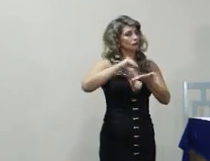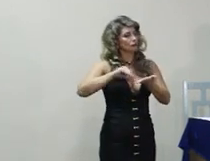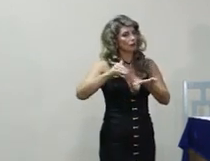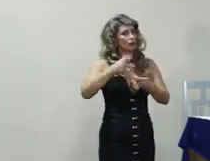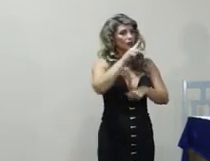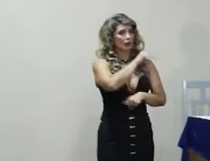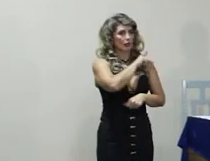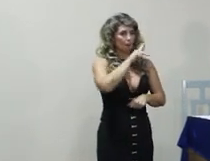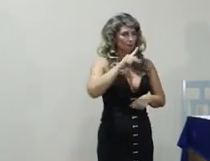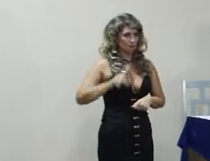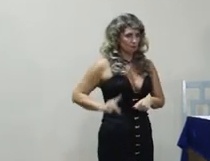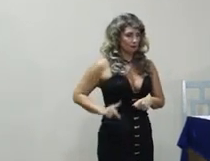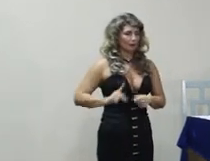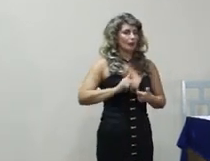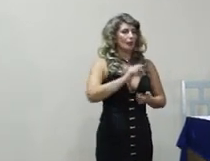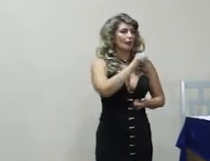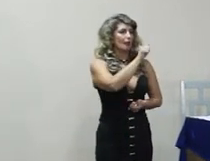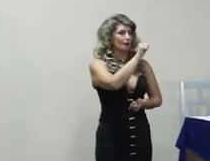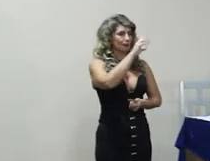presidente da Associação Comercial